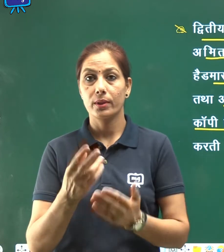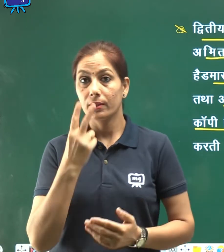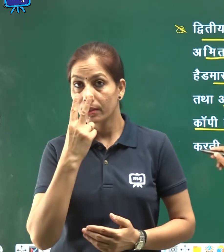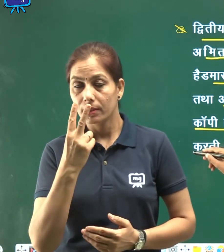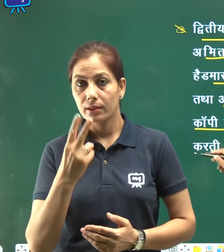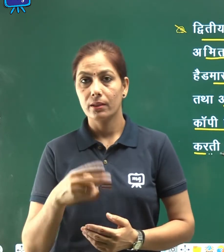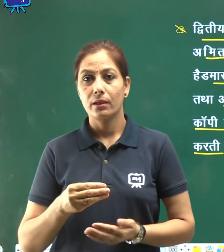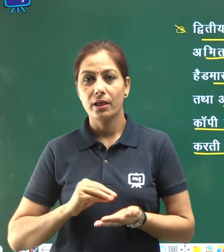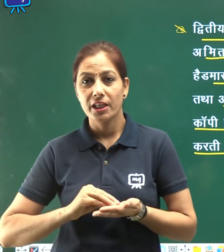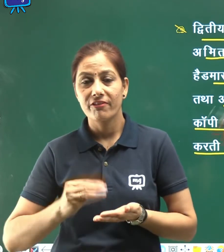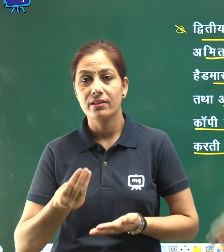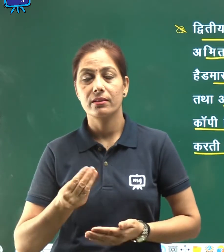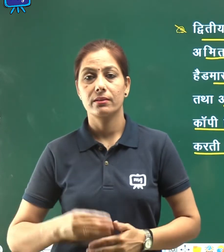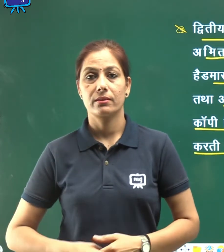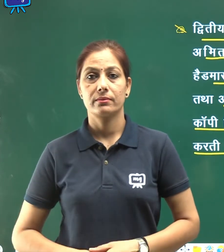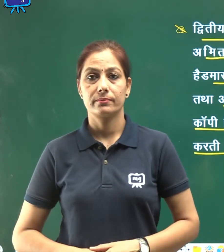है,